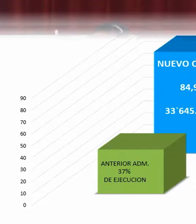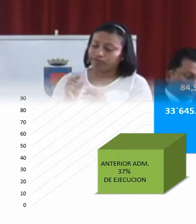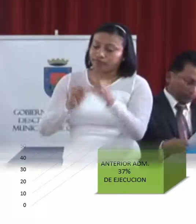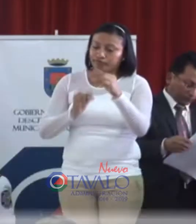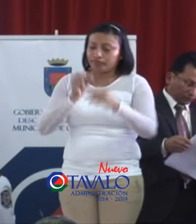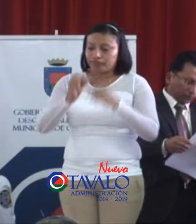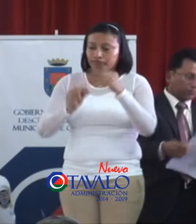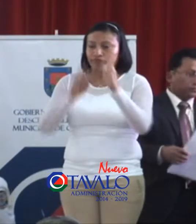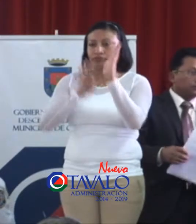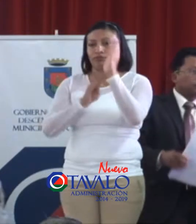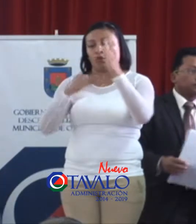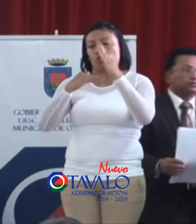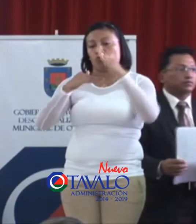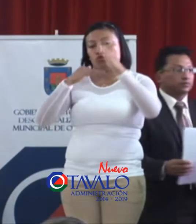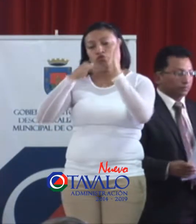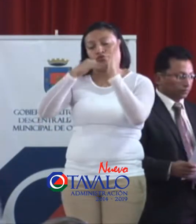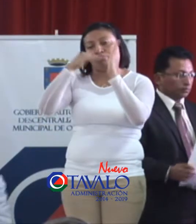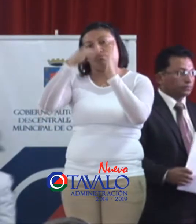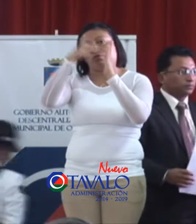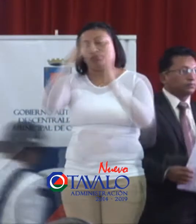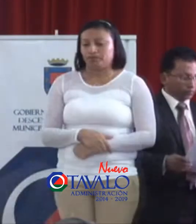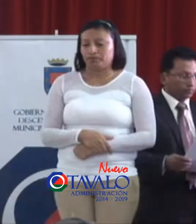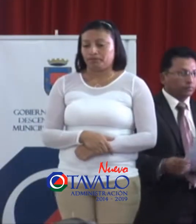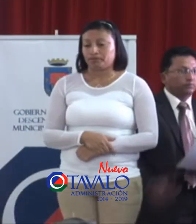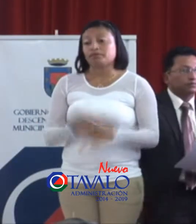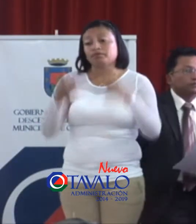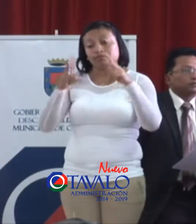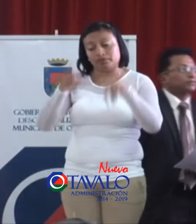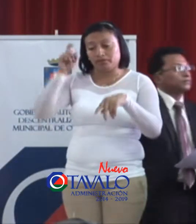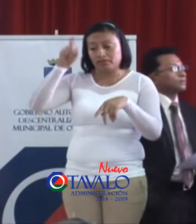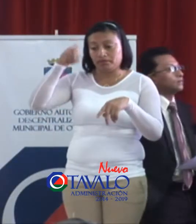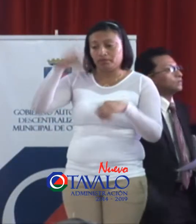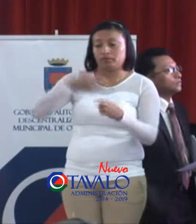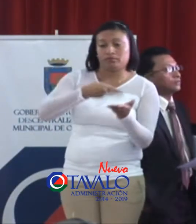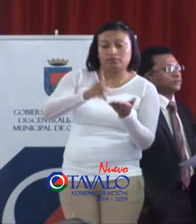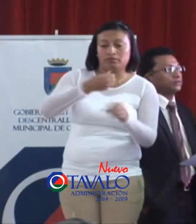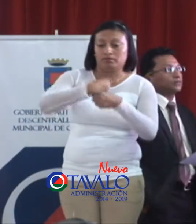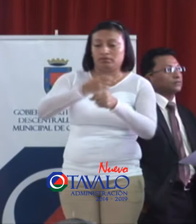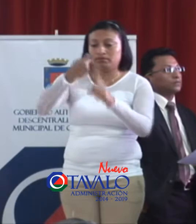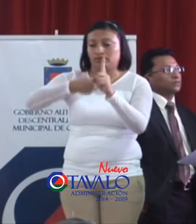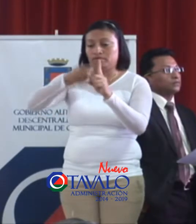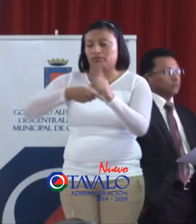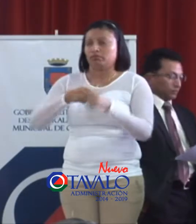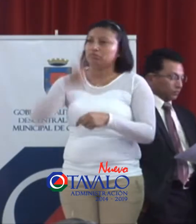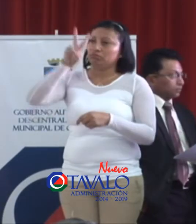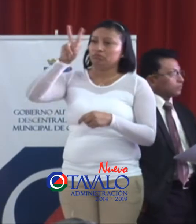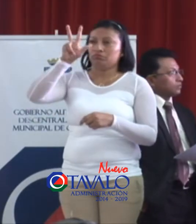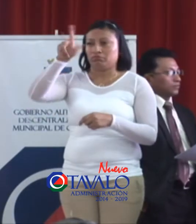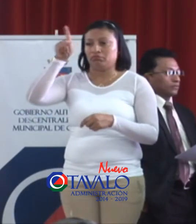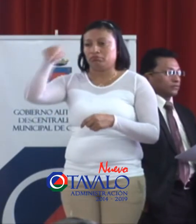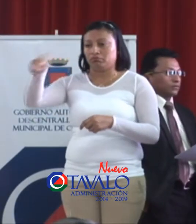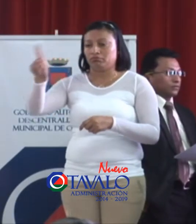$9,000,000 que se requerían para esta obra. Al final del periodo, esto es 31 de diciembre